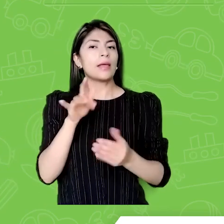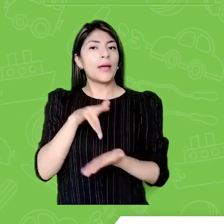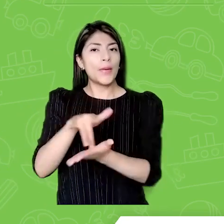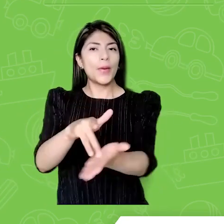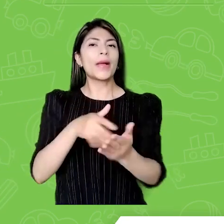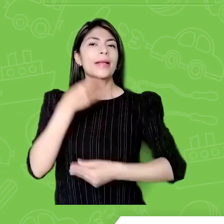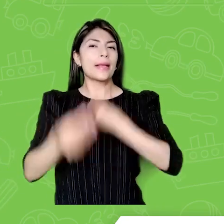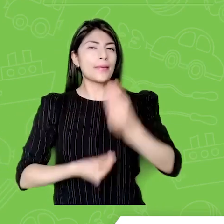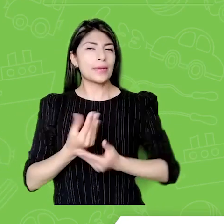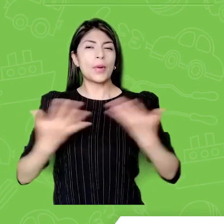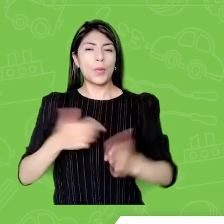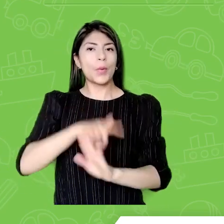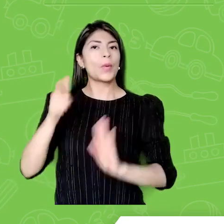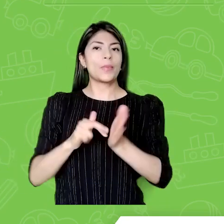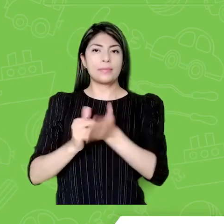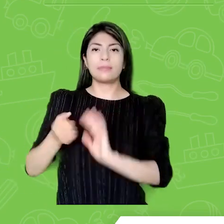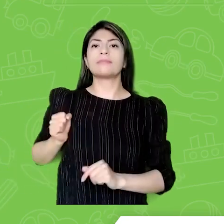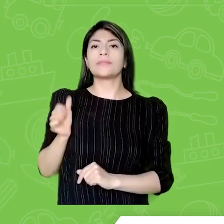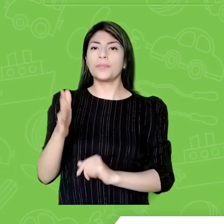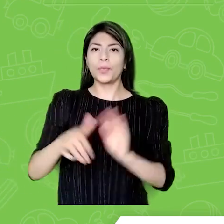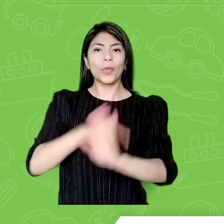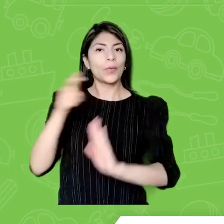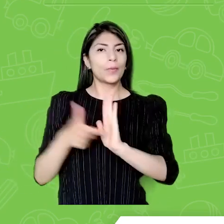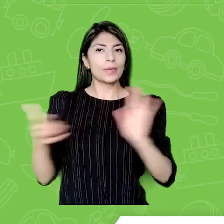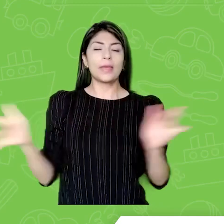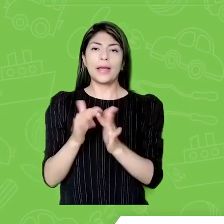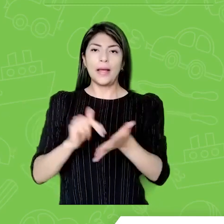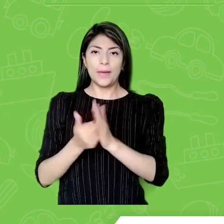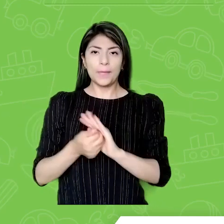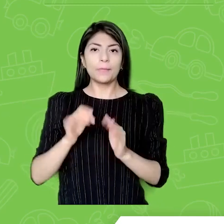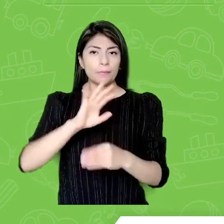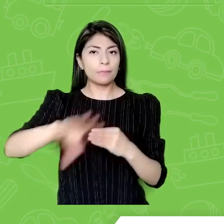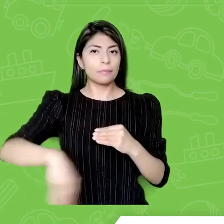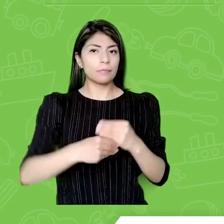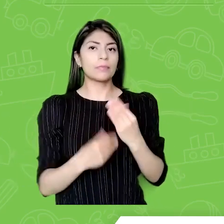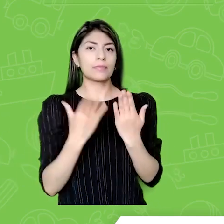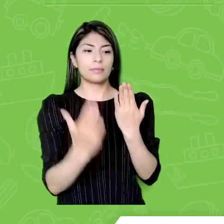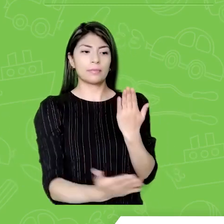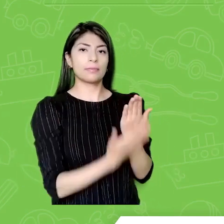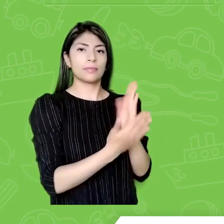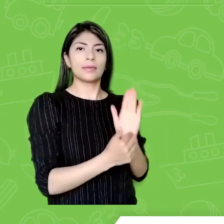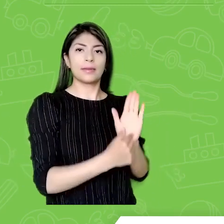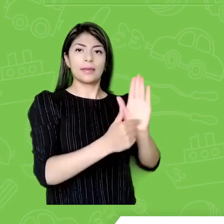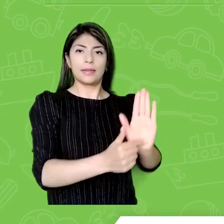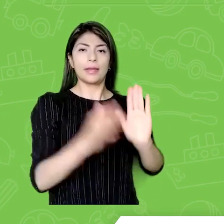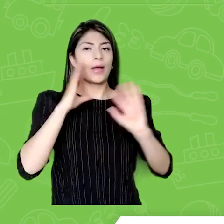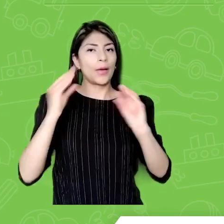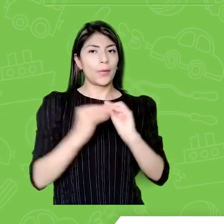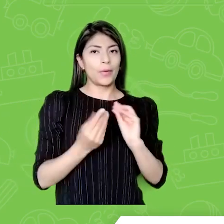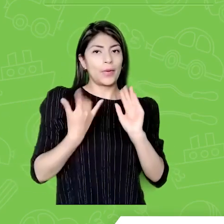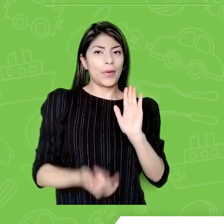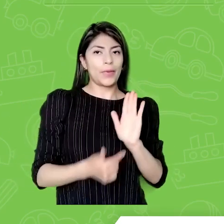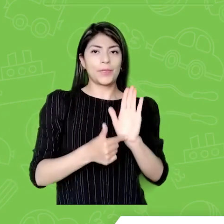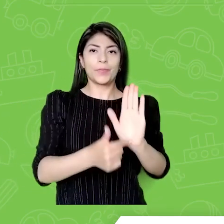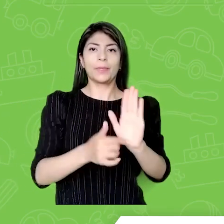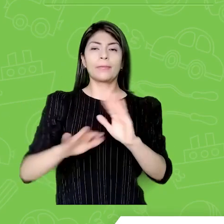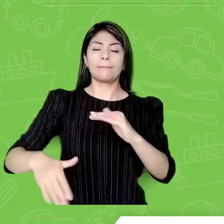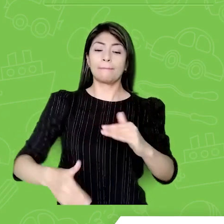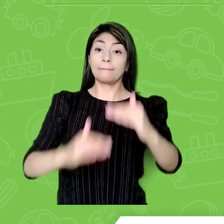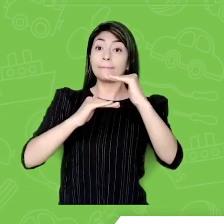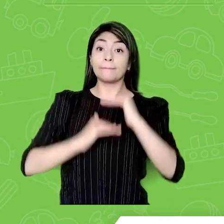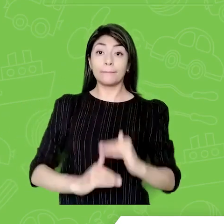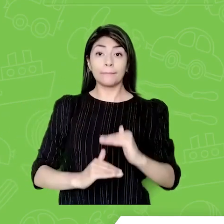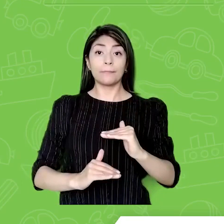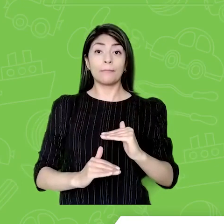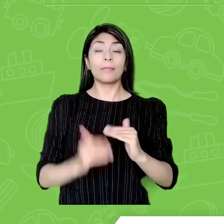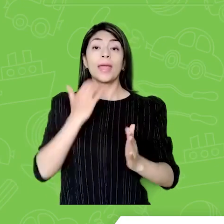su inscripción es el que se describe en los respectivos apartes del anexo del presente acuerdo. Parágrafo. Si antes